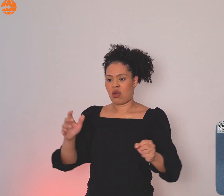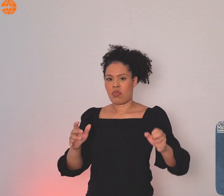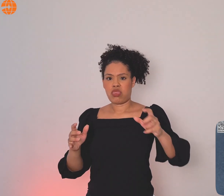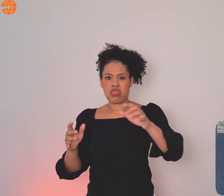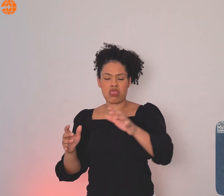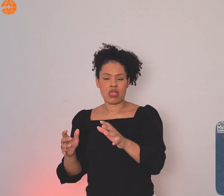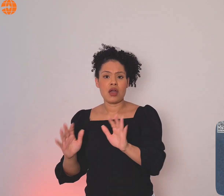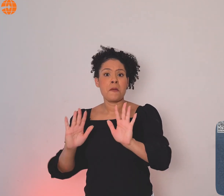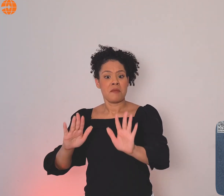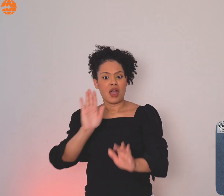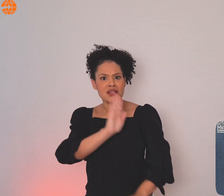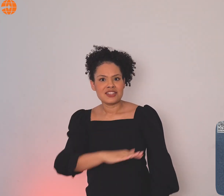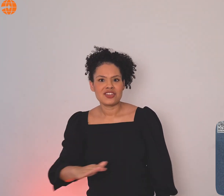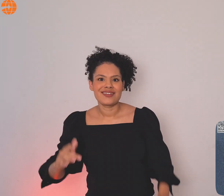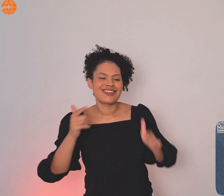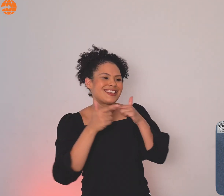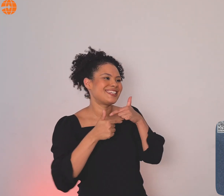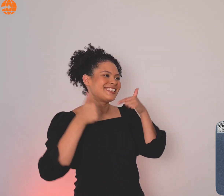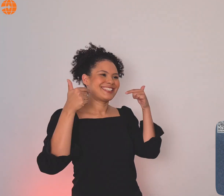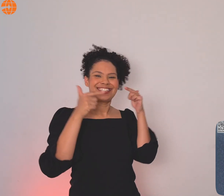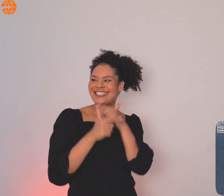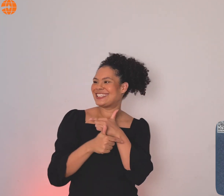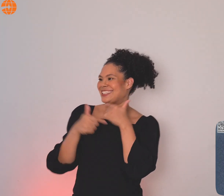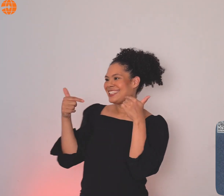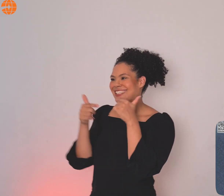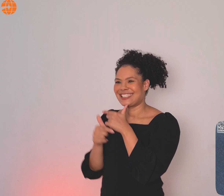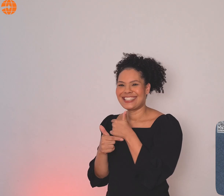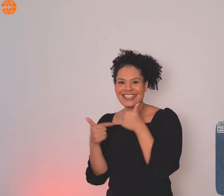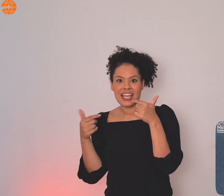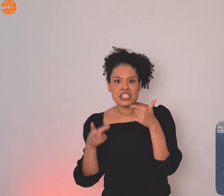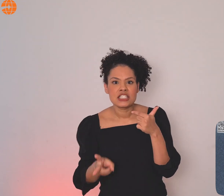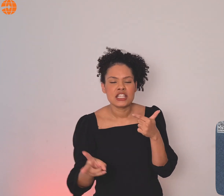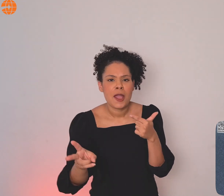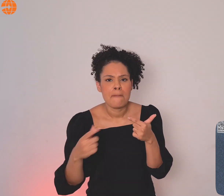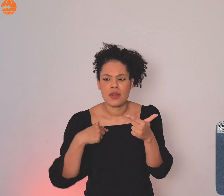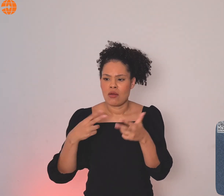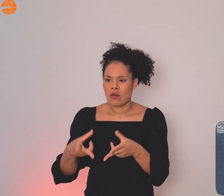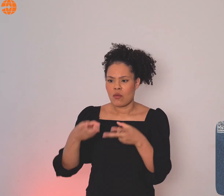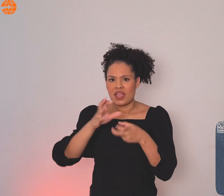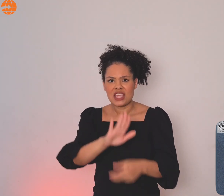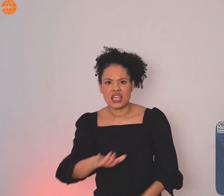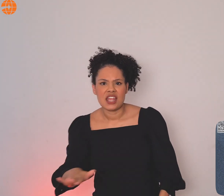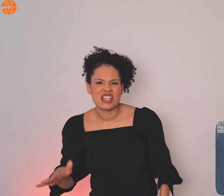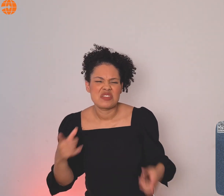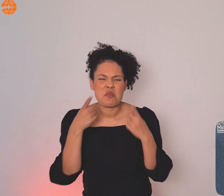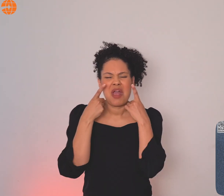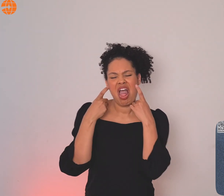Mas as crianças sorriam o tempo inteiro. Eu não vi criança chorando.